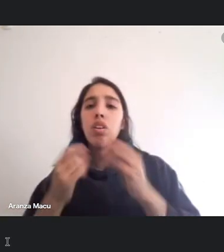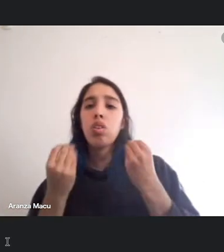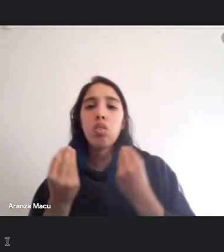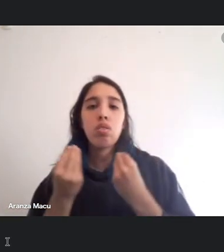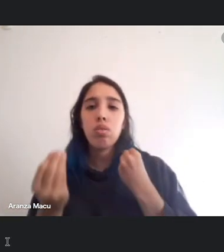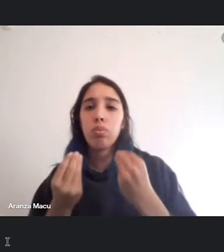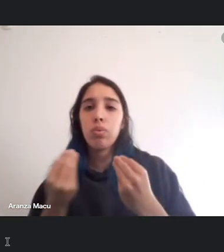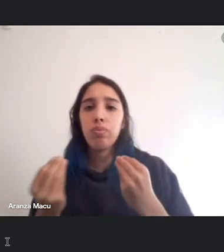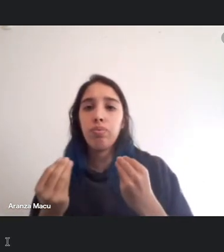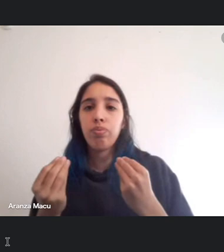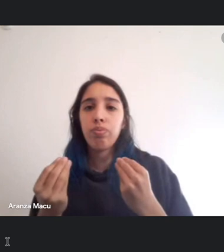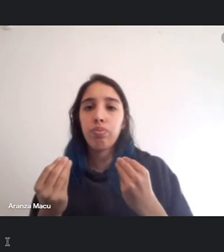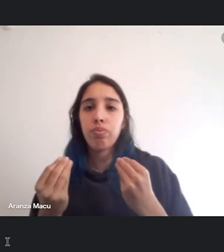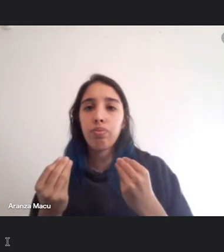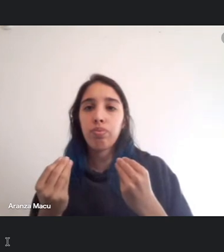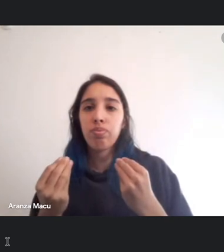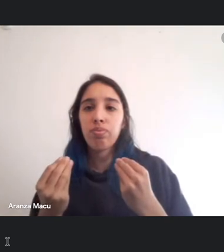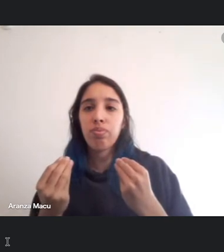bueno. No lo hice.